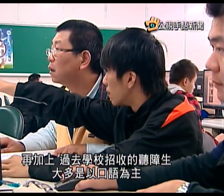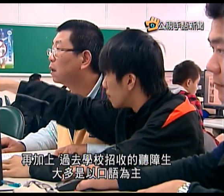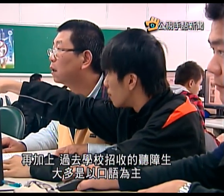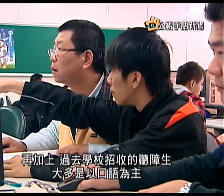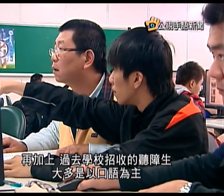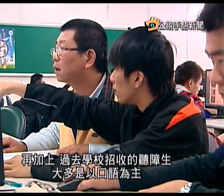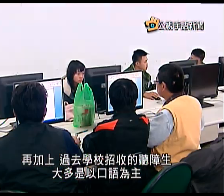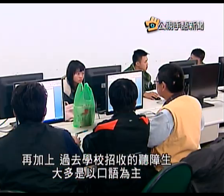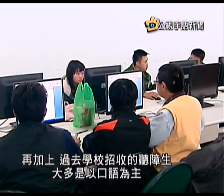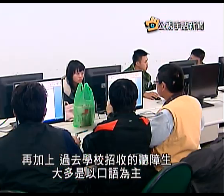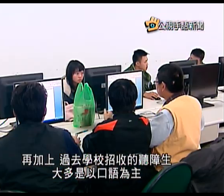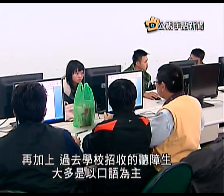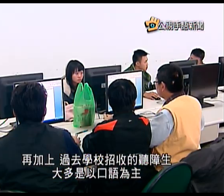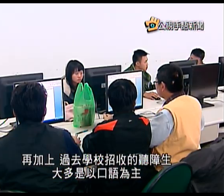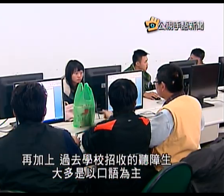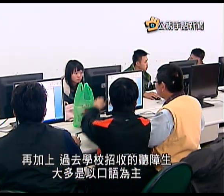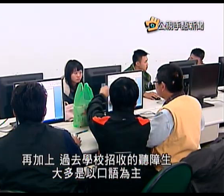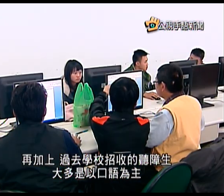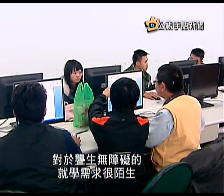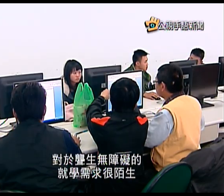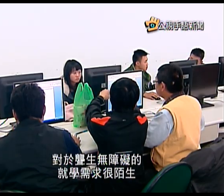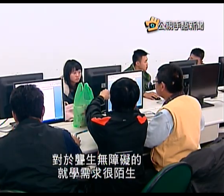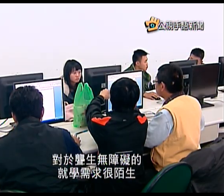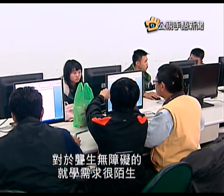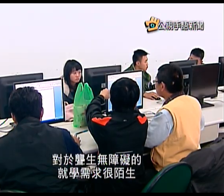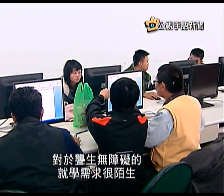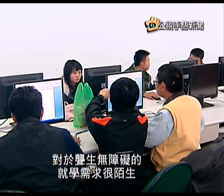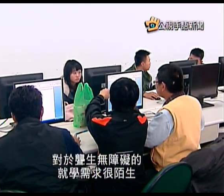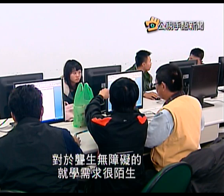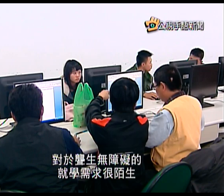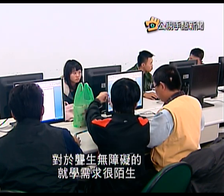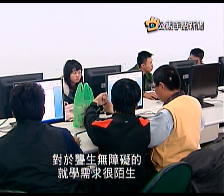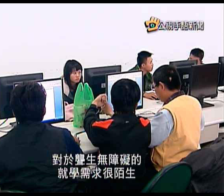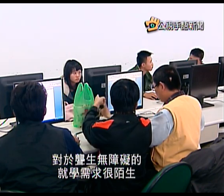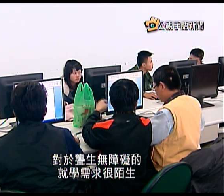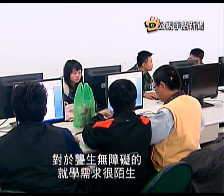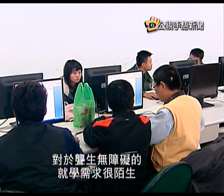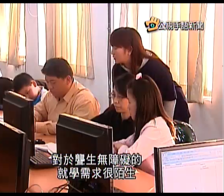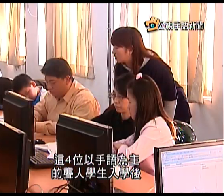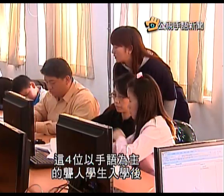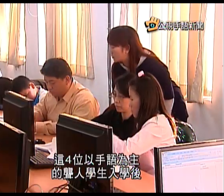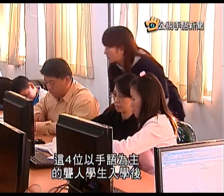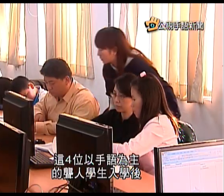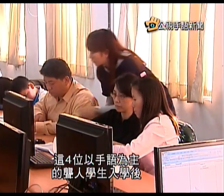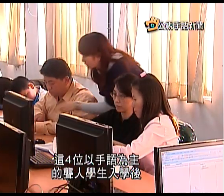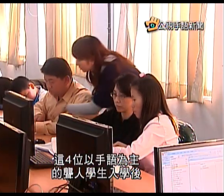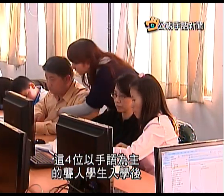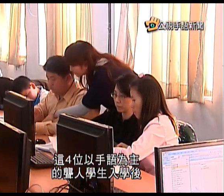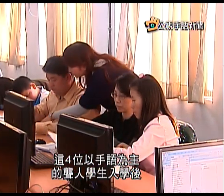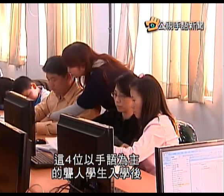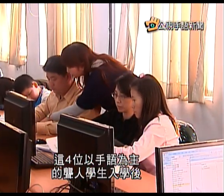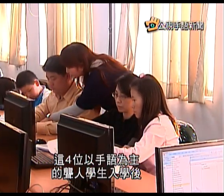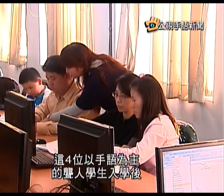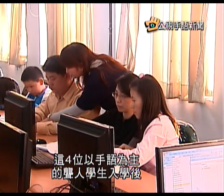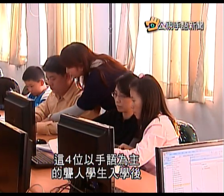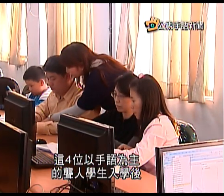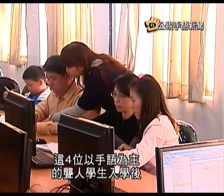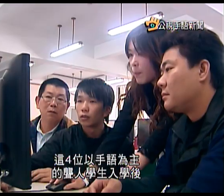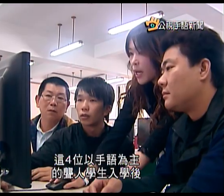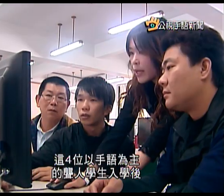障生大多是以口语为主，对聋生无障碍的就学需求很陌生，而这四位以手语为主的聋人学生入学之后，不只